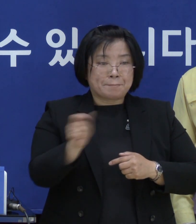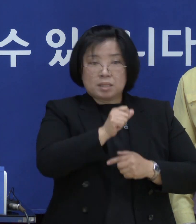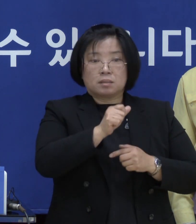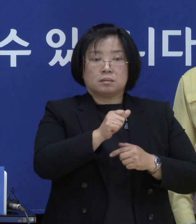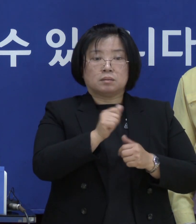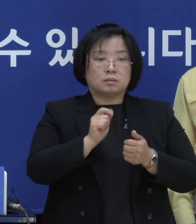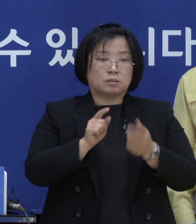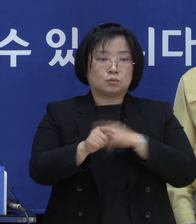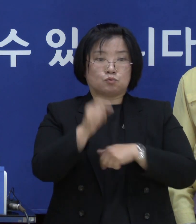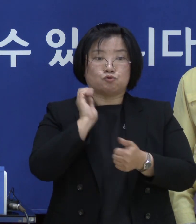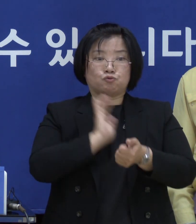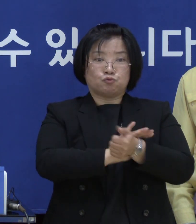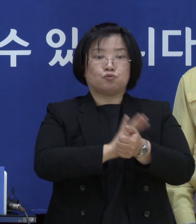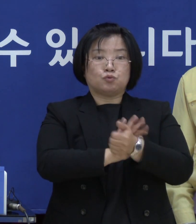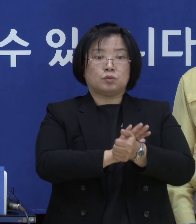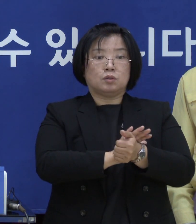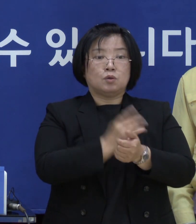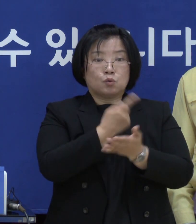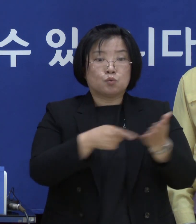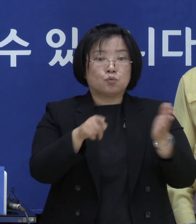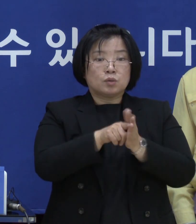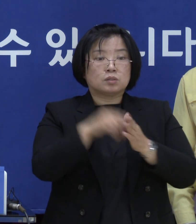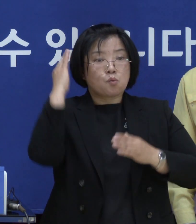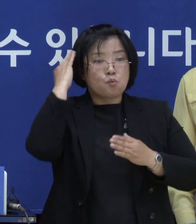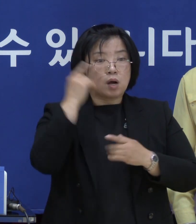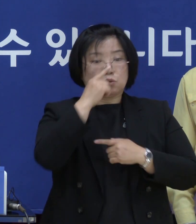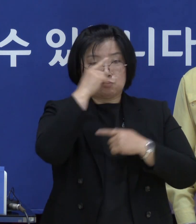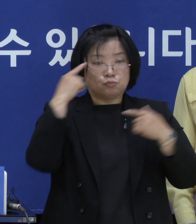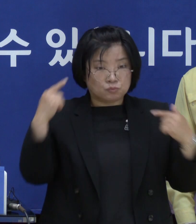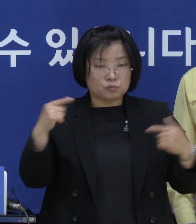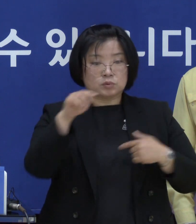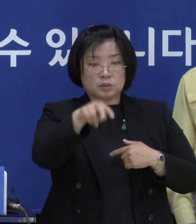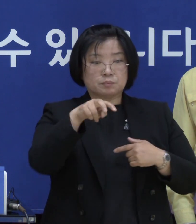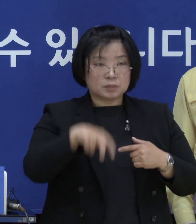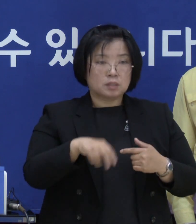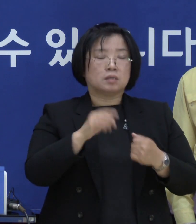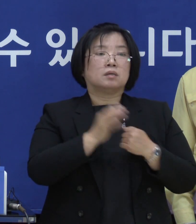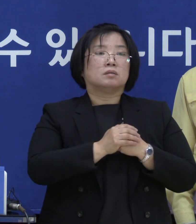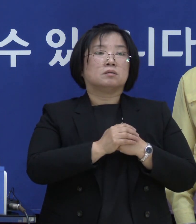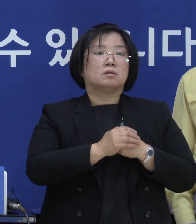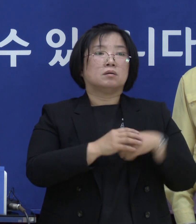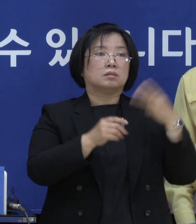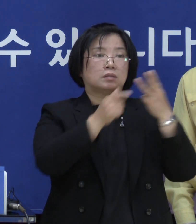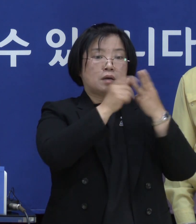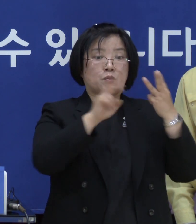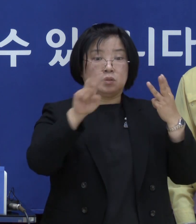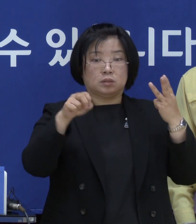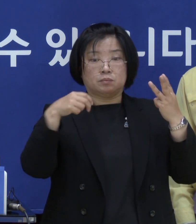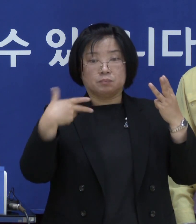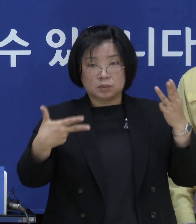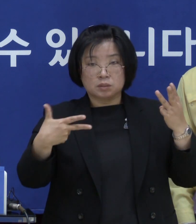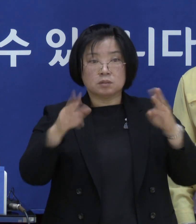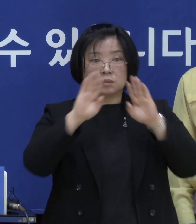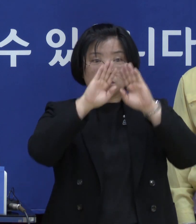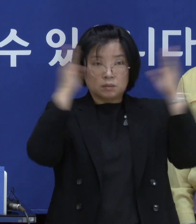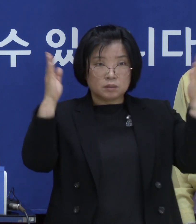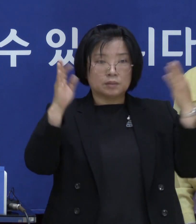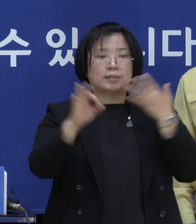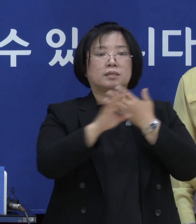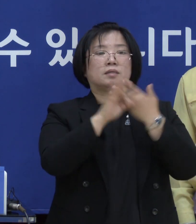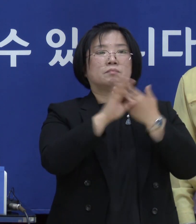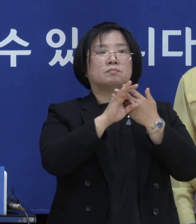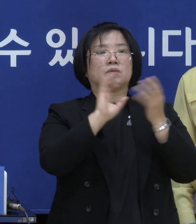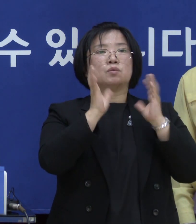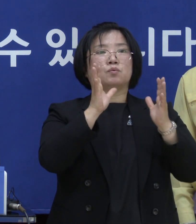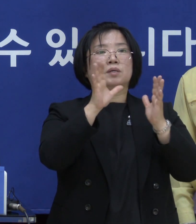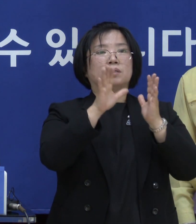의회가 지원 처리와 예산안을 내일 3월 27일 열리는 임시회에서